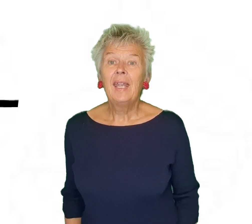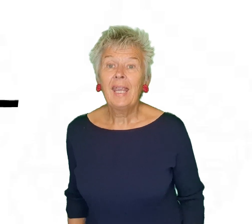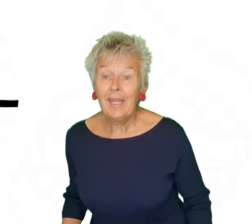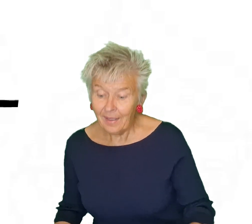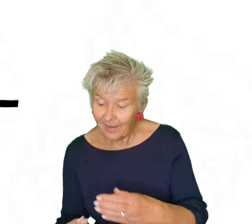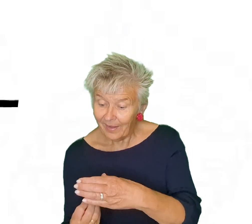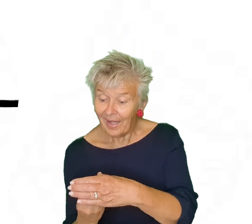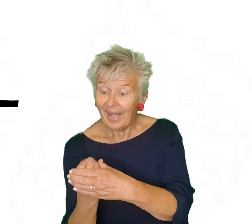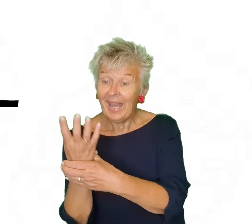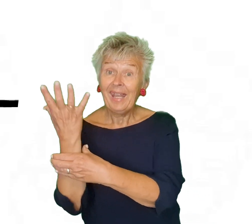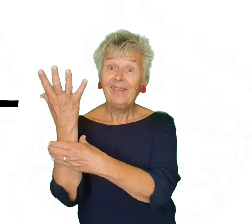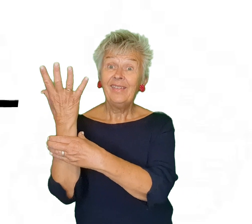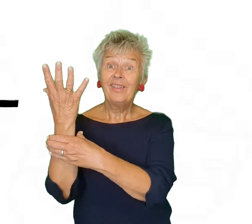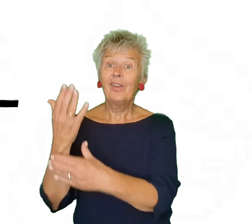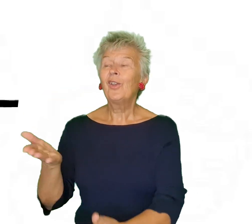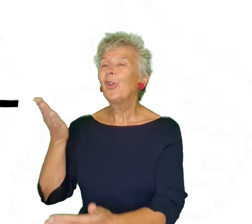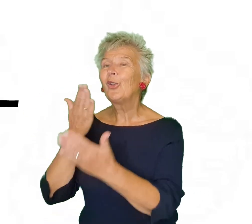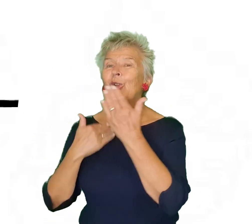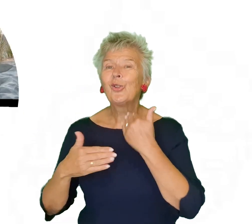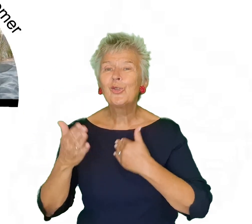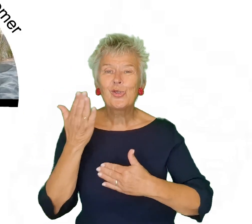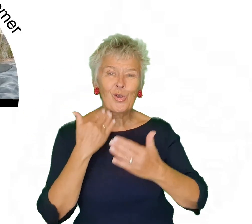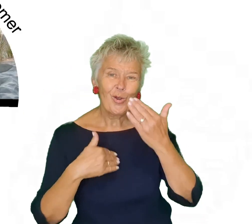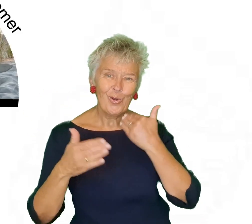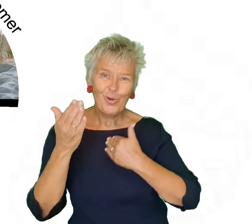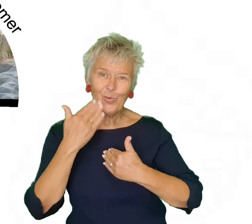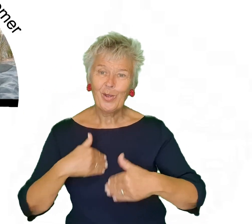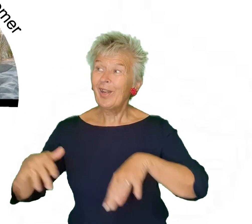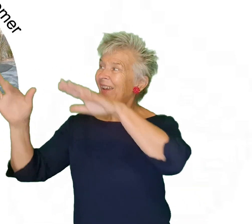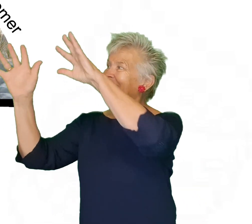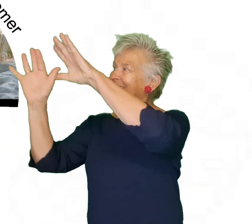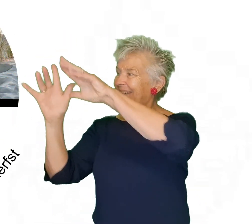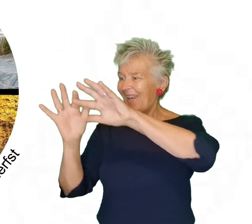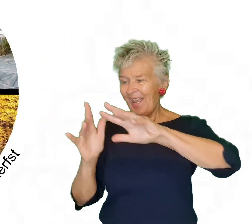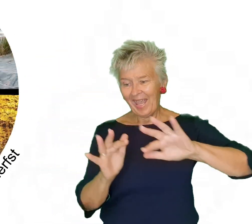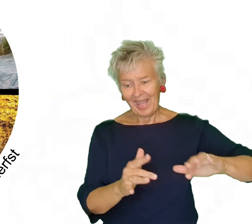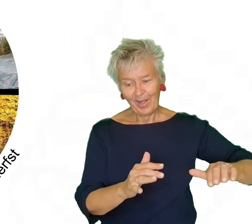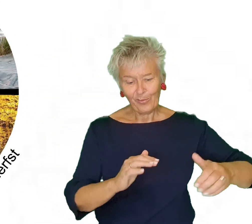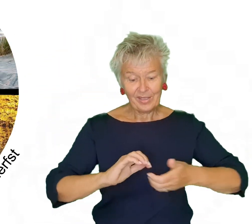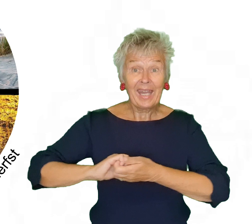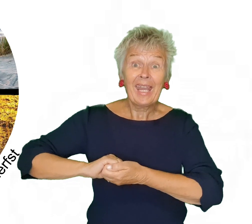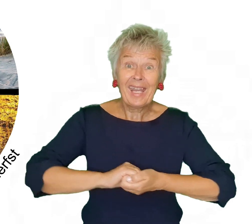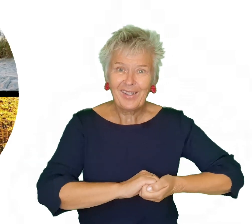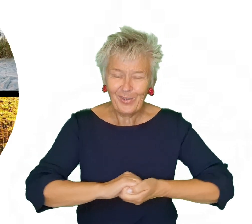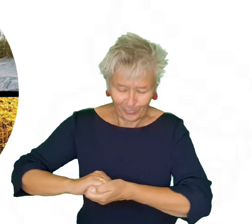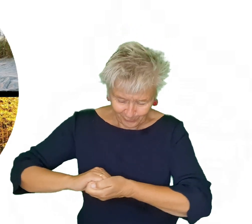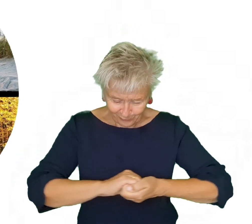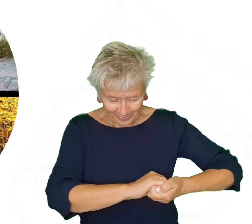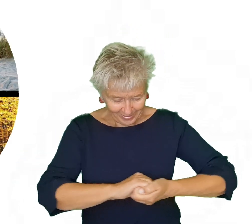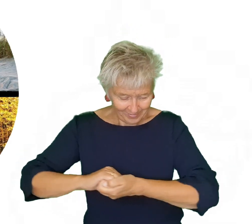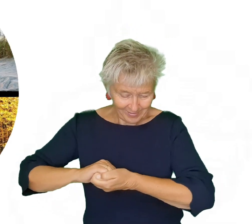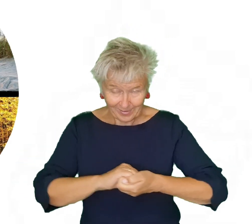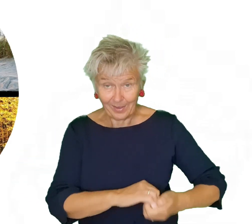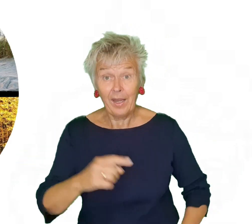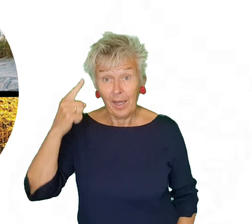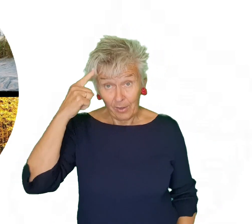In De lente De Zomer De Herfst En De Winter